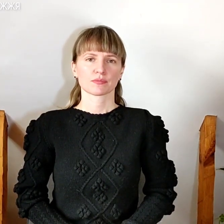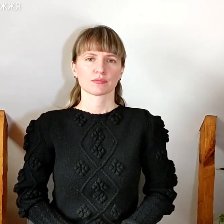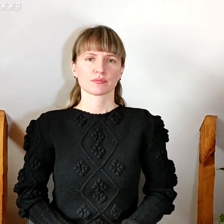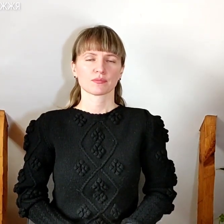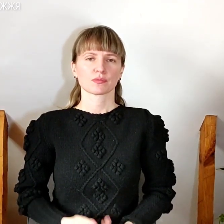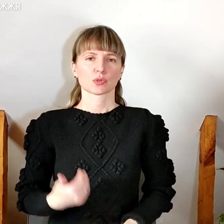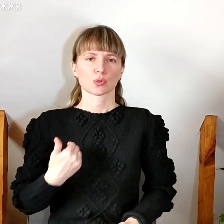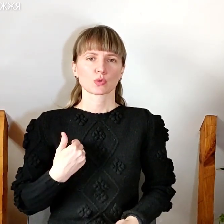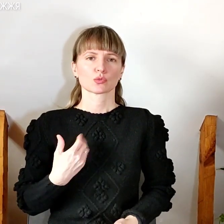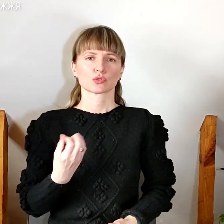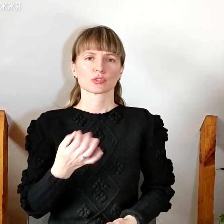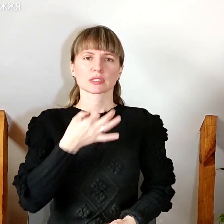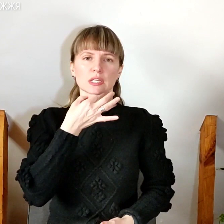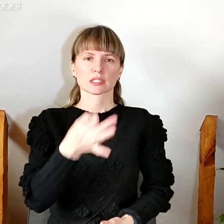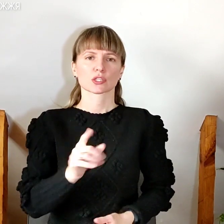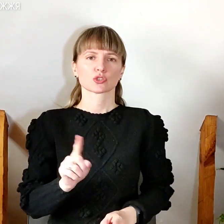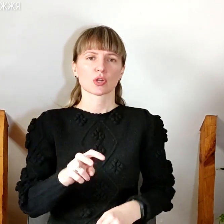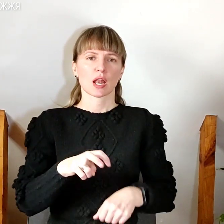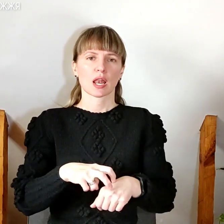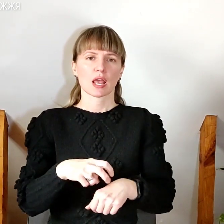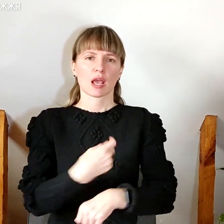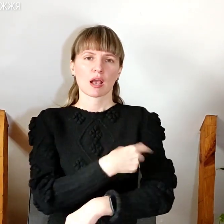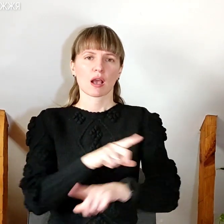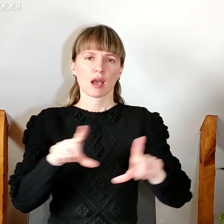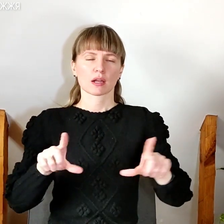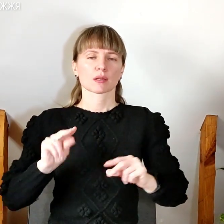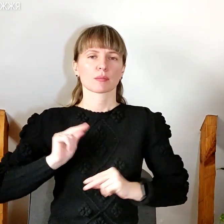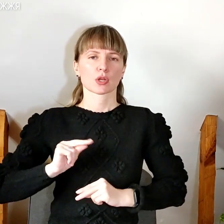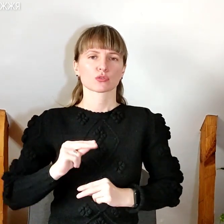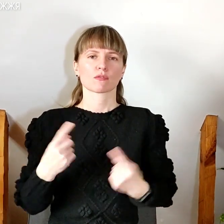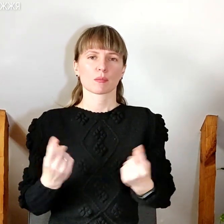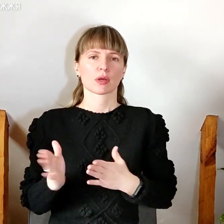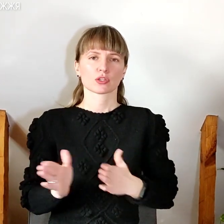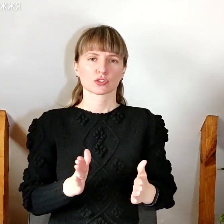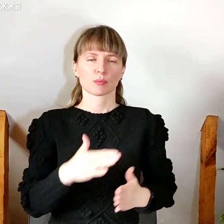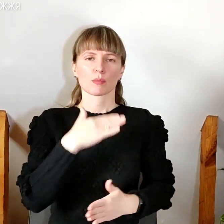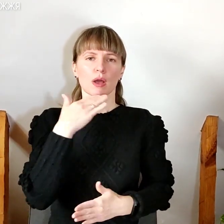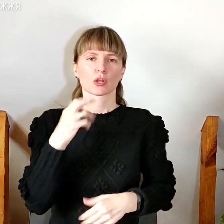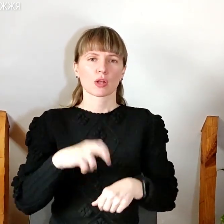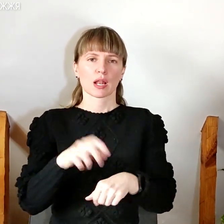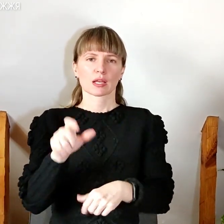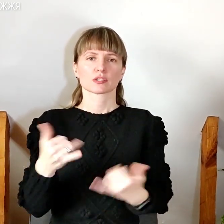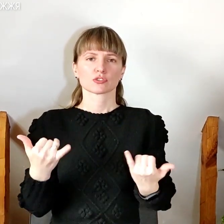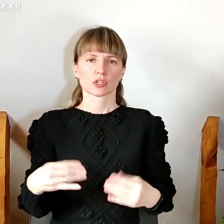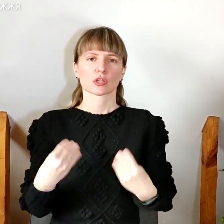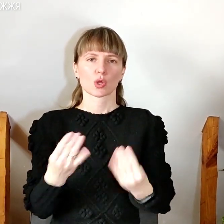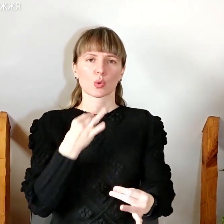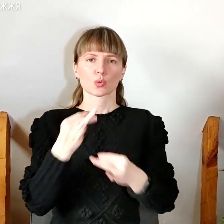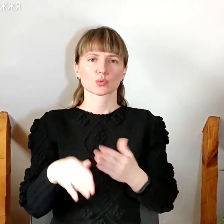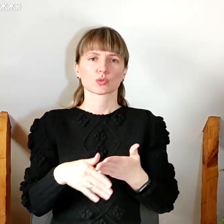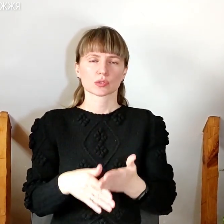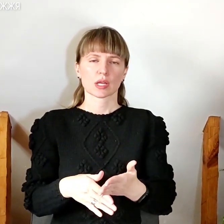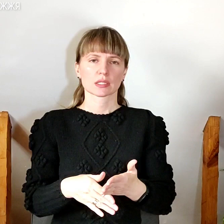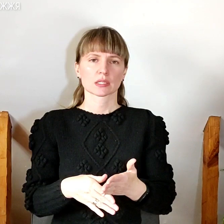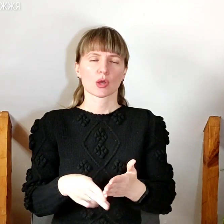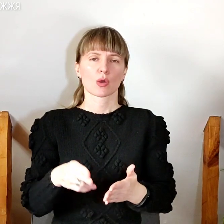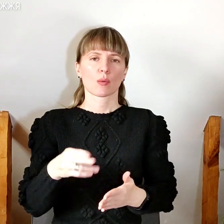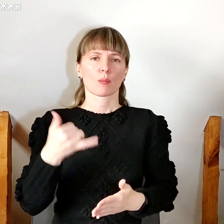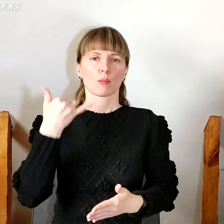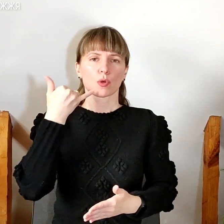Хочу також зазначити, що лікарні працюють в штатному режимі. Також багато лікарів зараз надають консультації онлайн, по телефону,